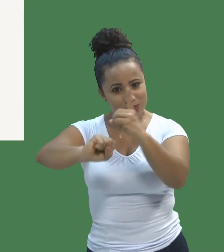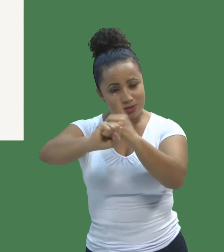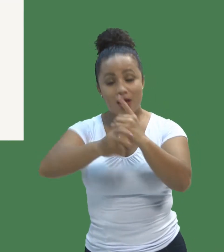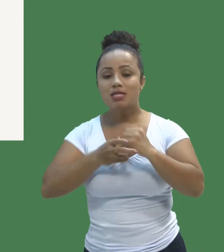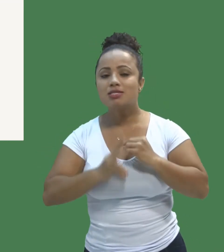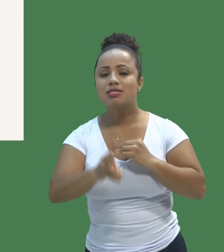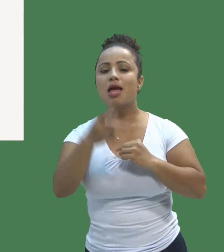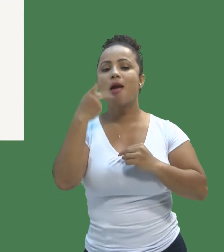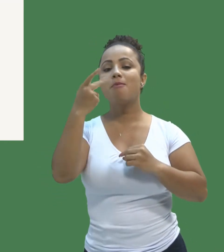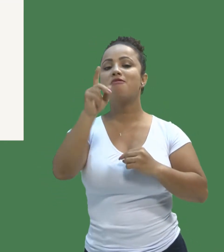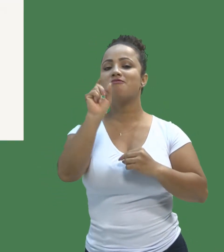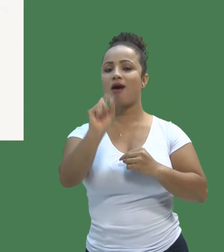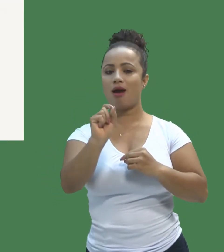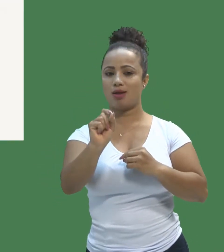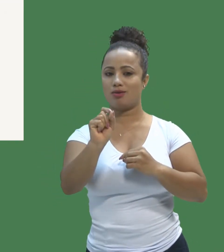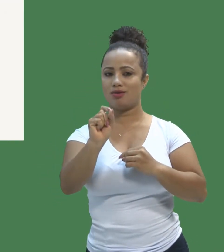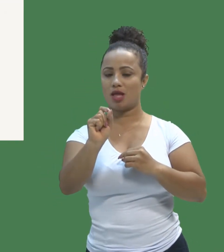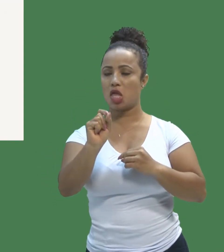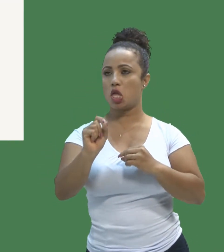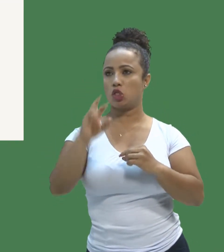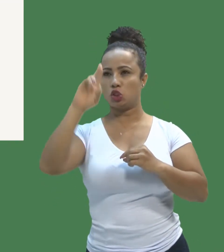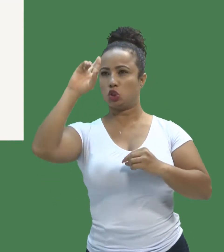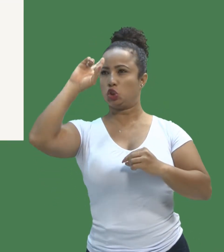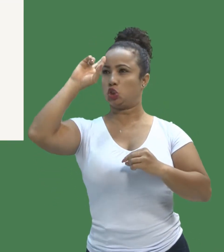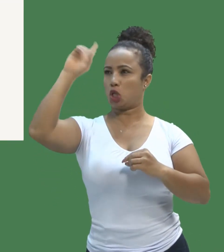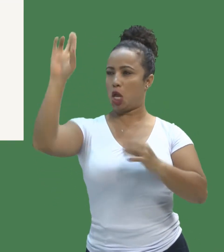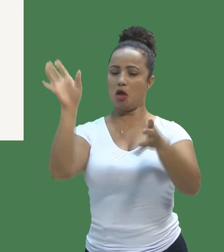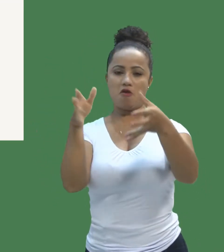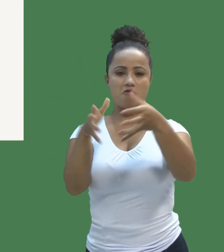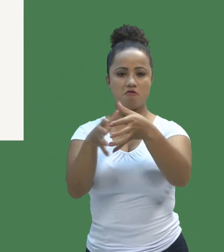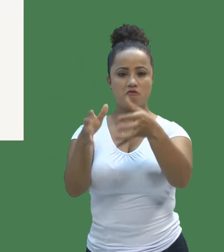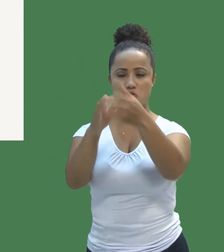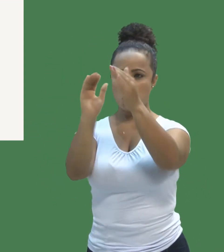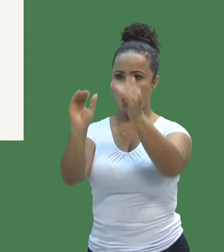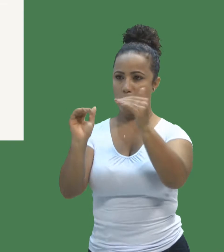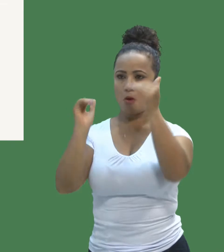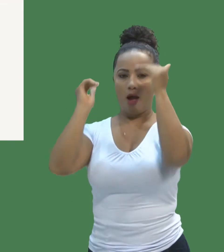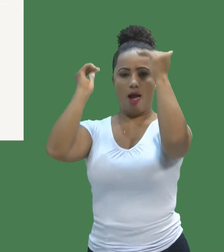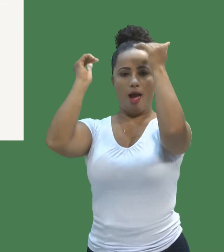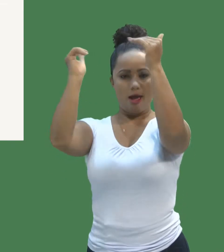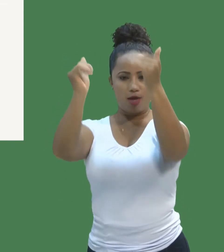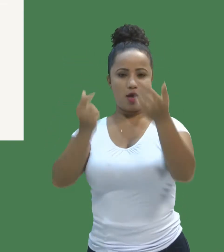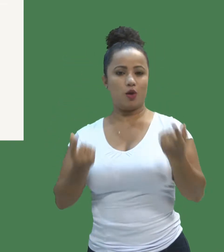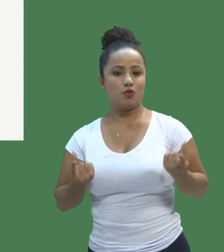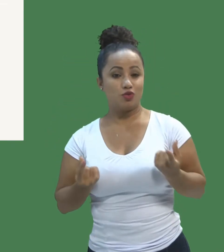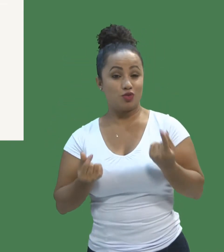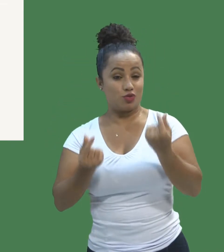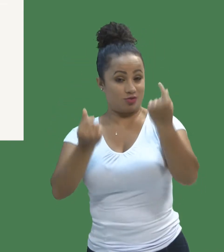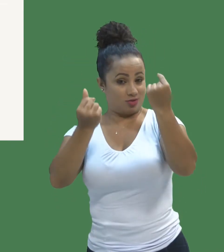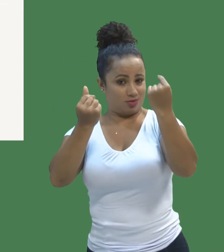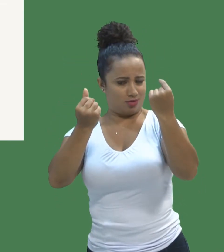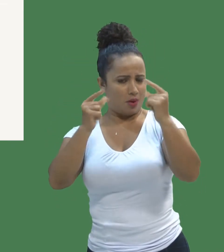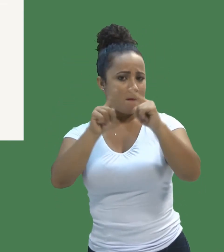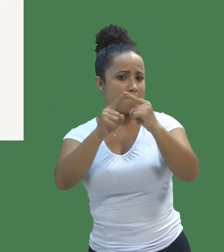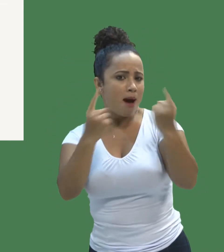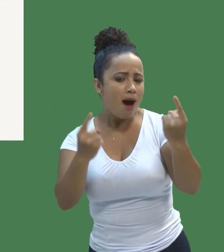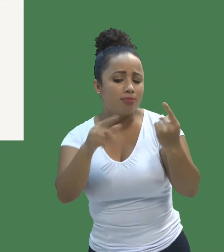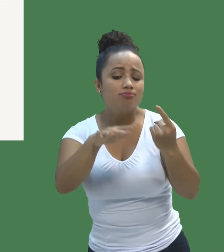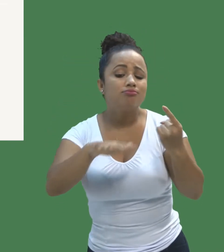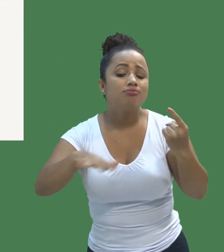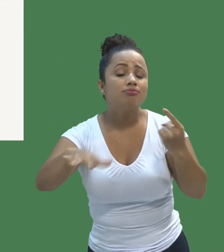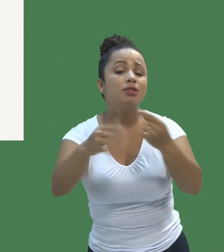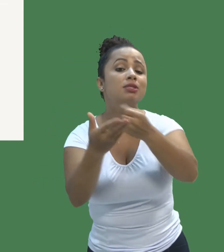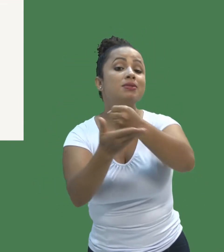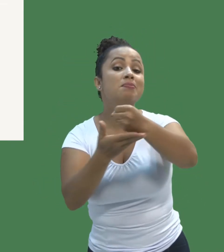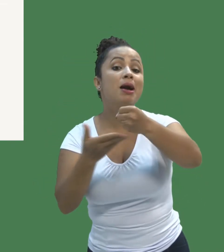uma sociedade, parte logo da colocação e a descrição dos andares